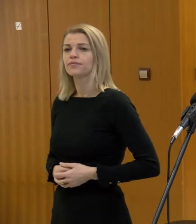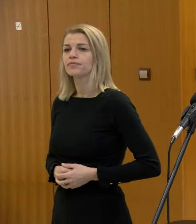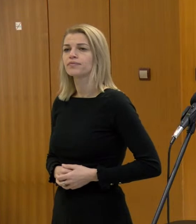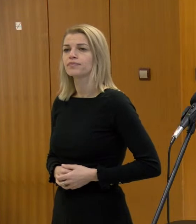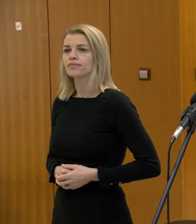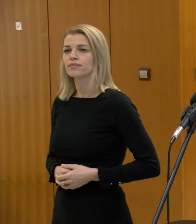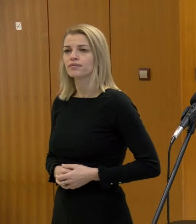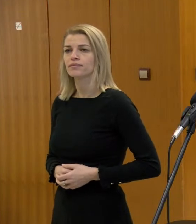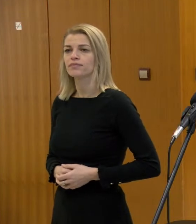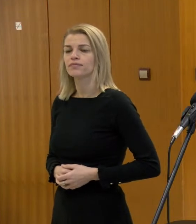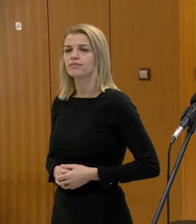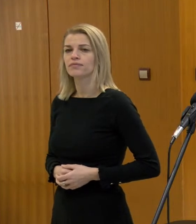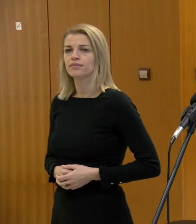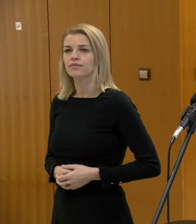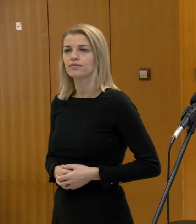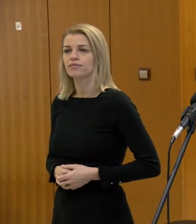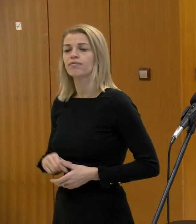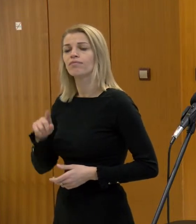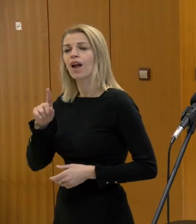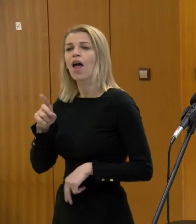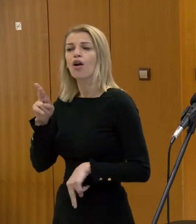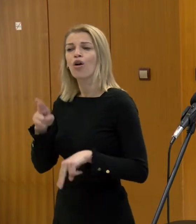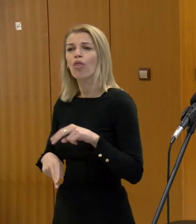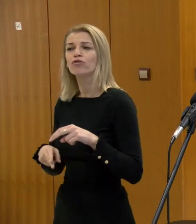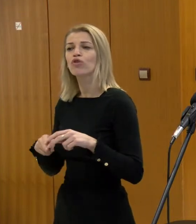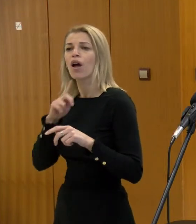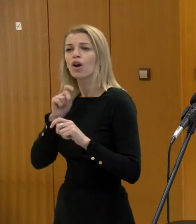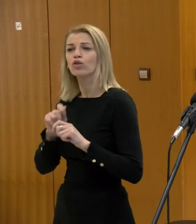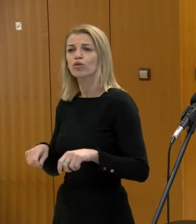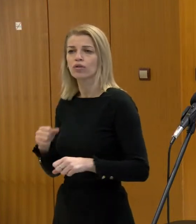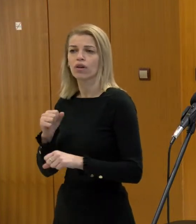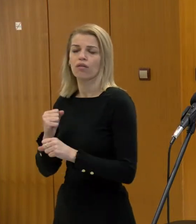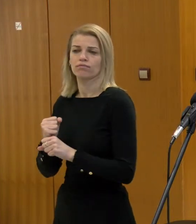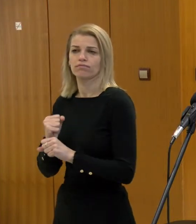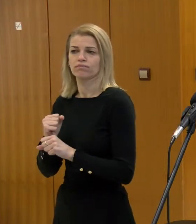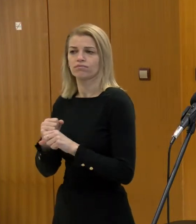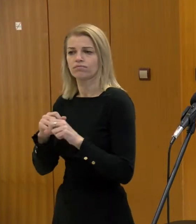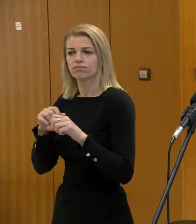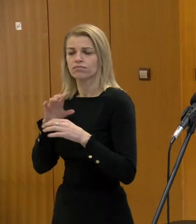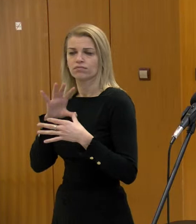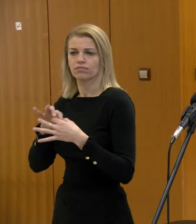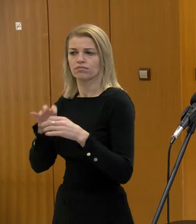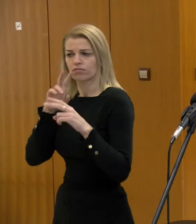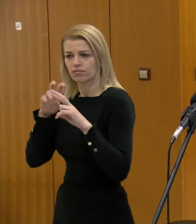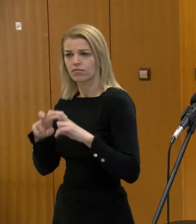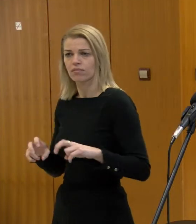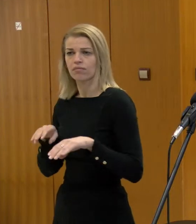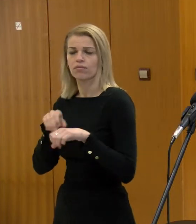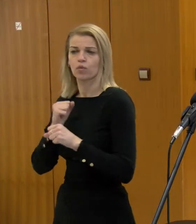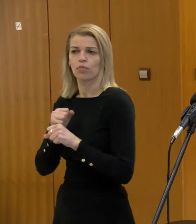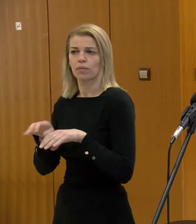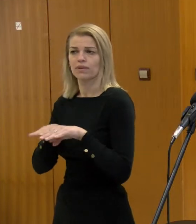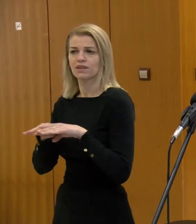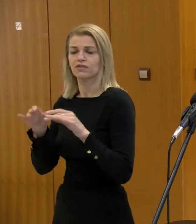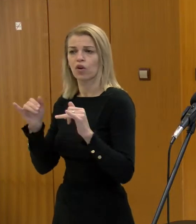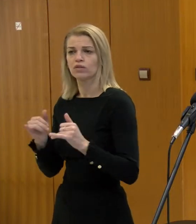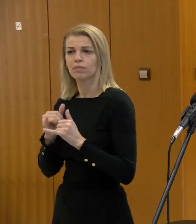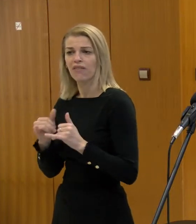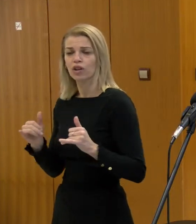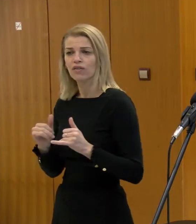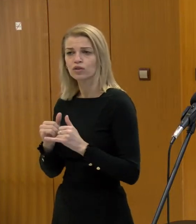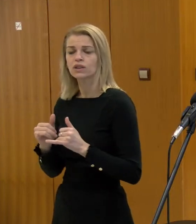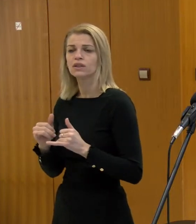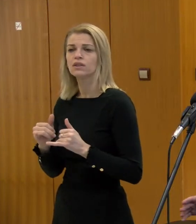ale finálne rozhodnutie sa urobí aj na základe analýzy, ktorú robí ministerstvo spravodlivosti a minister Karas